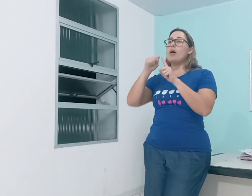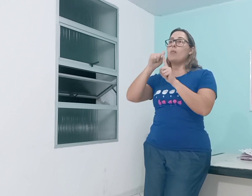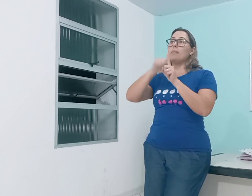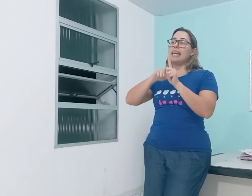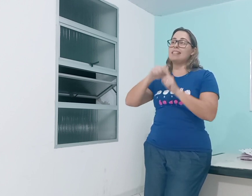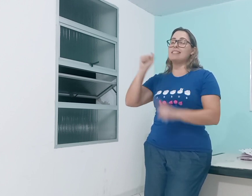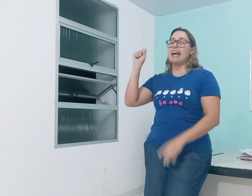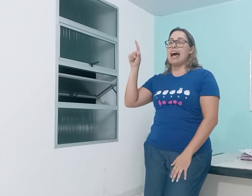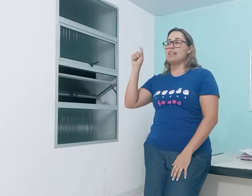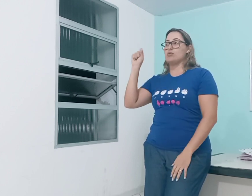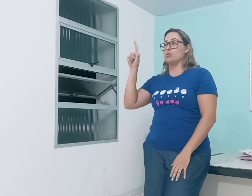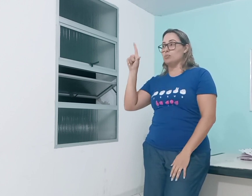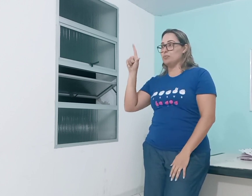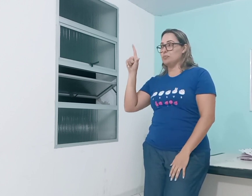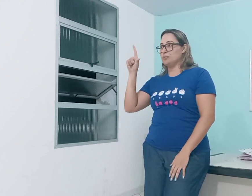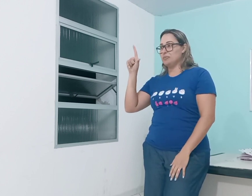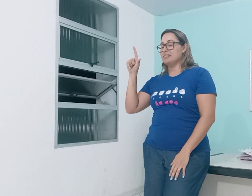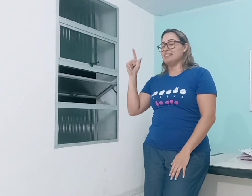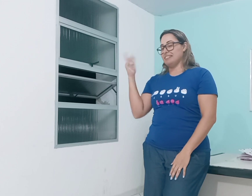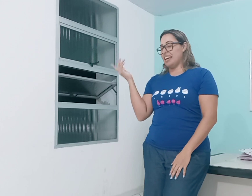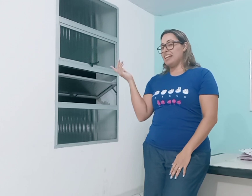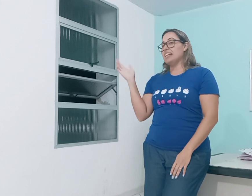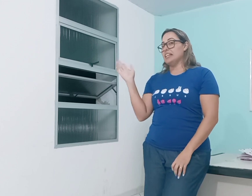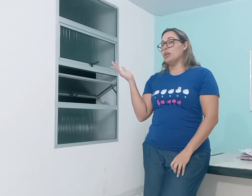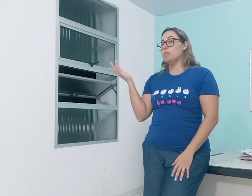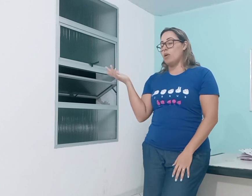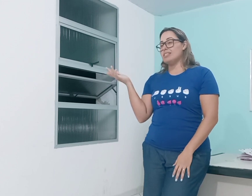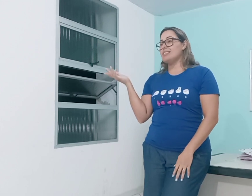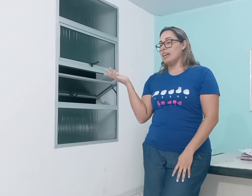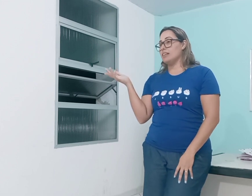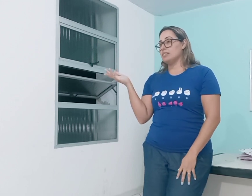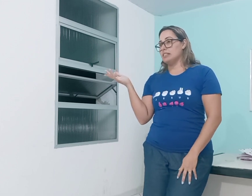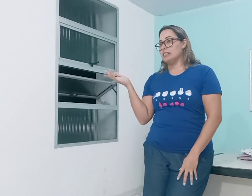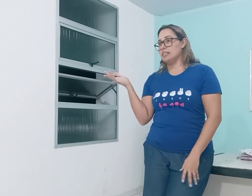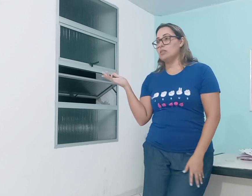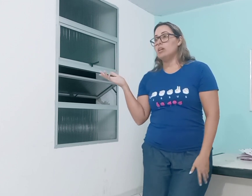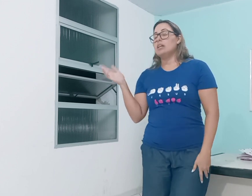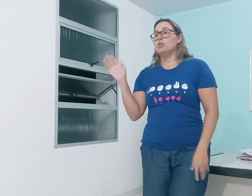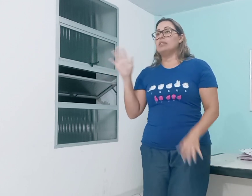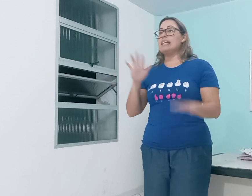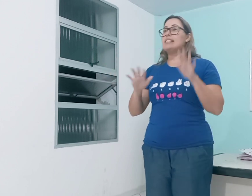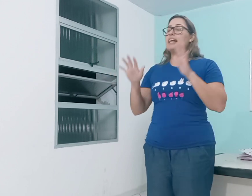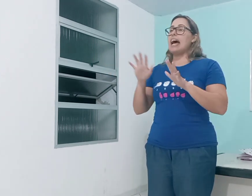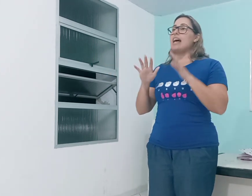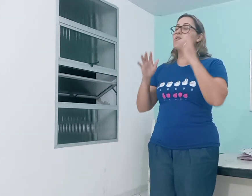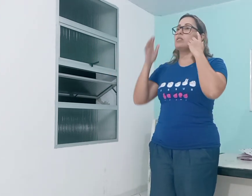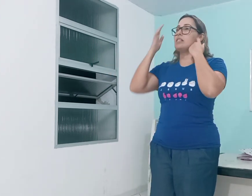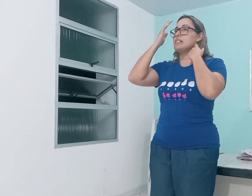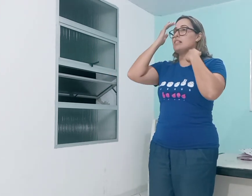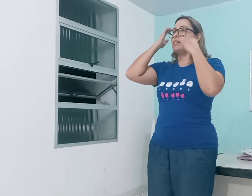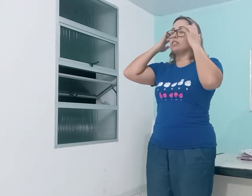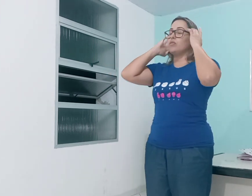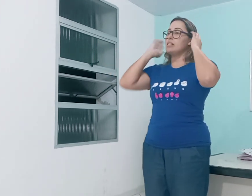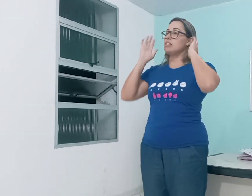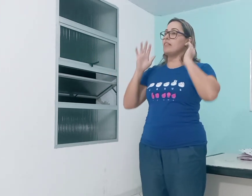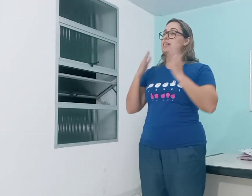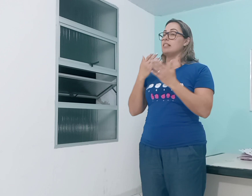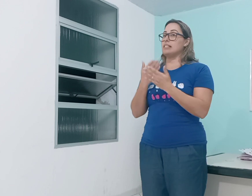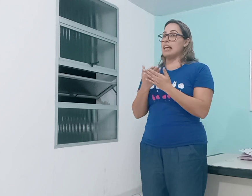o mês azul? Né? Então, pode ser, entendeu? Então, nesse caso, vocês, assim, se vocês estivessem já